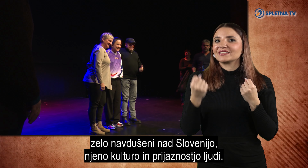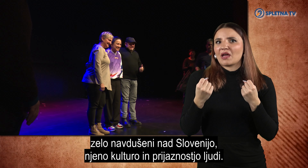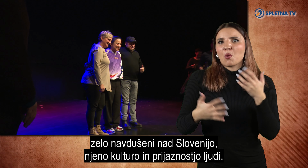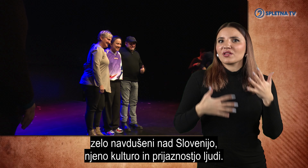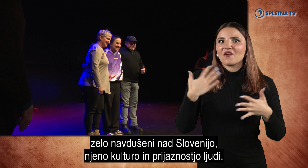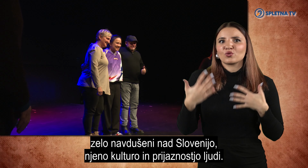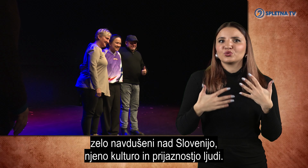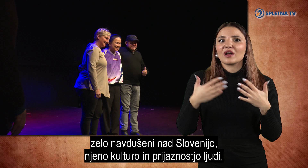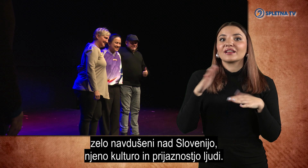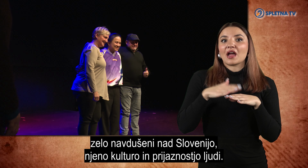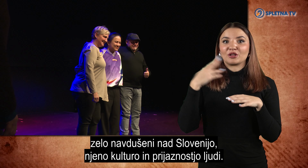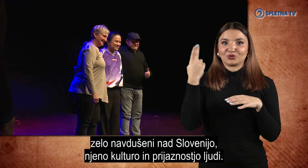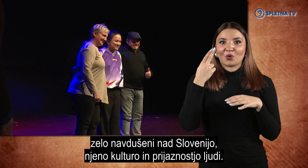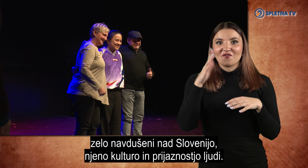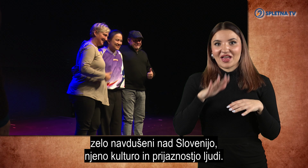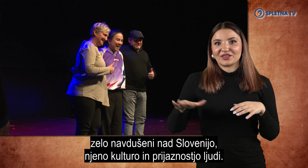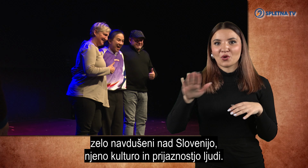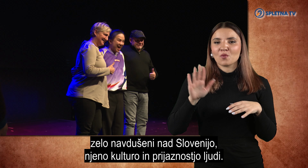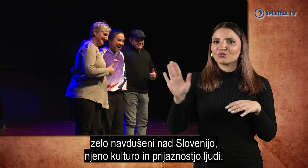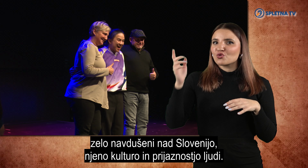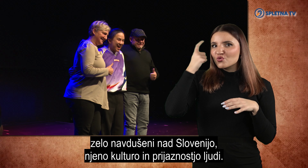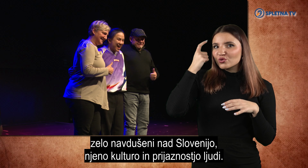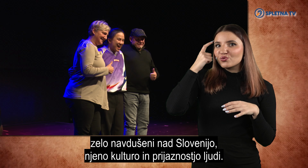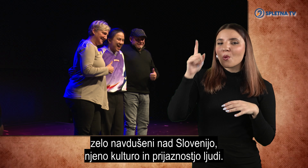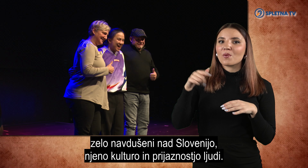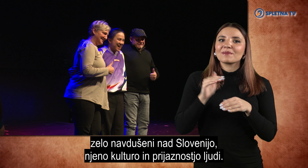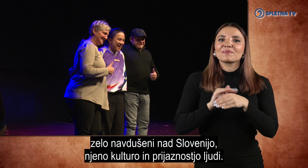njeno kulturo in prijaznostjo ljudi.